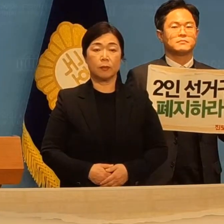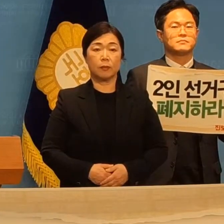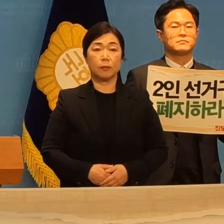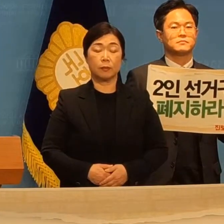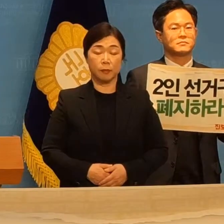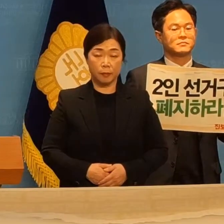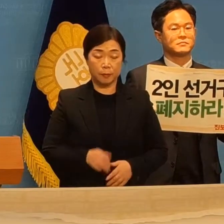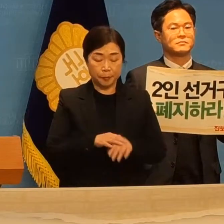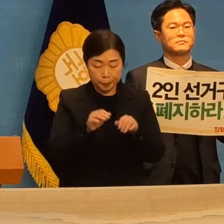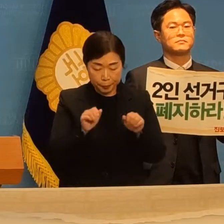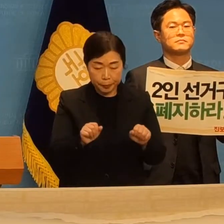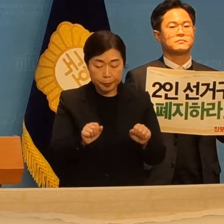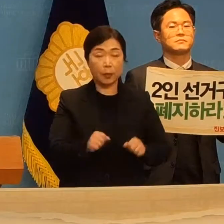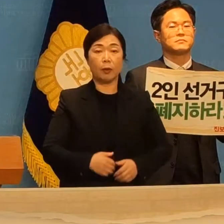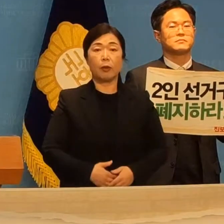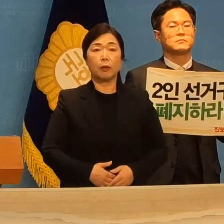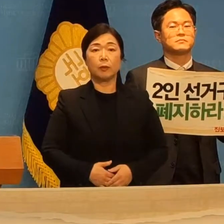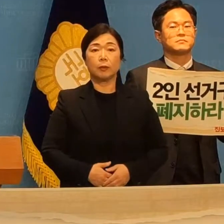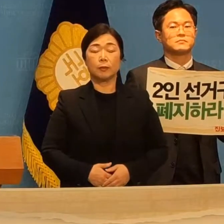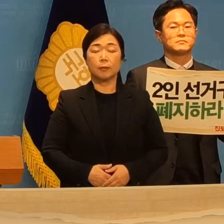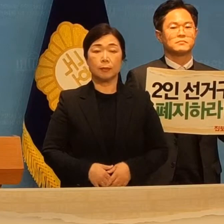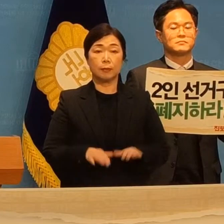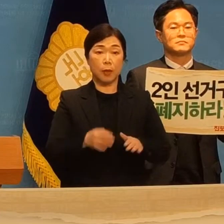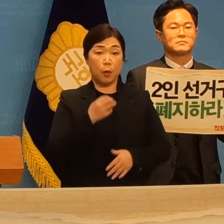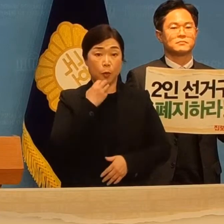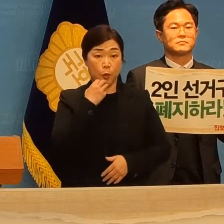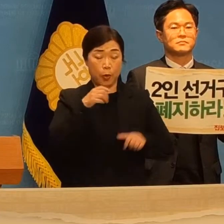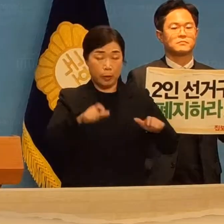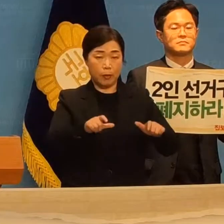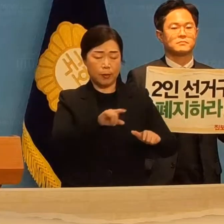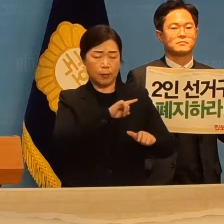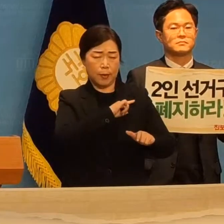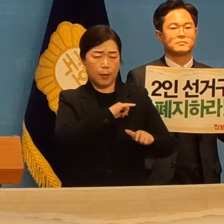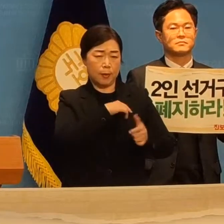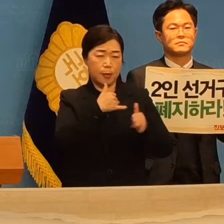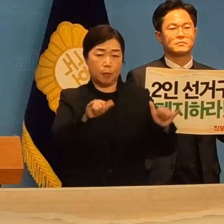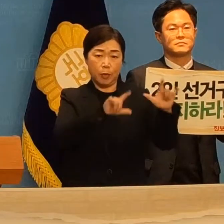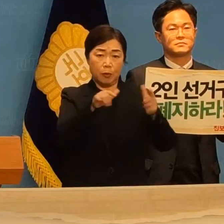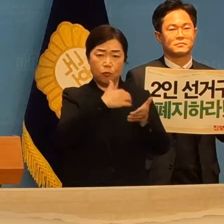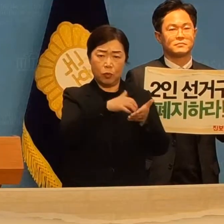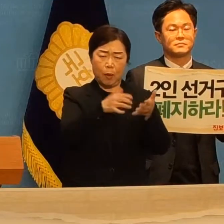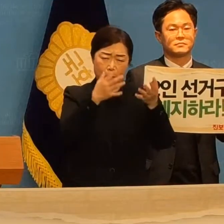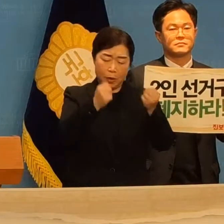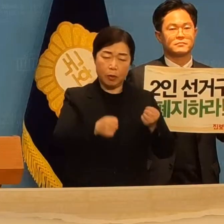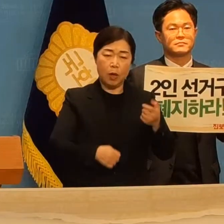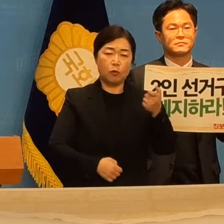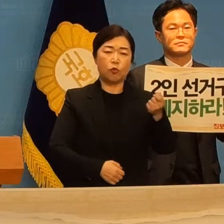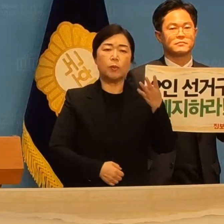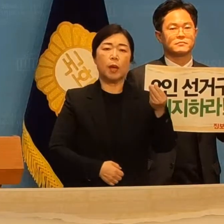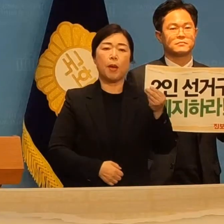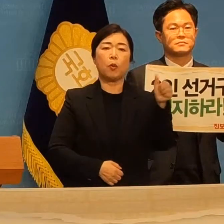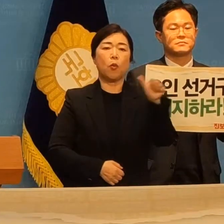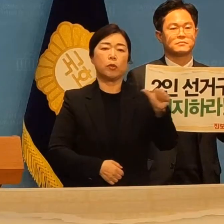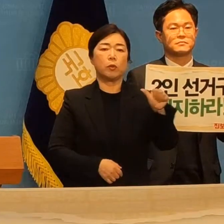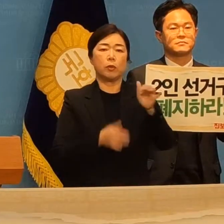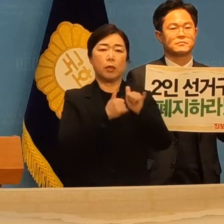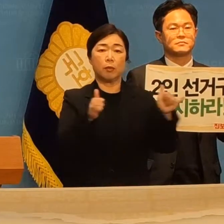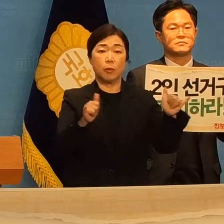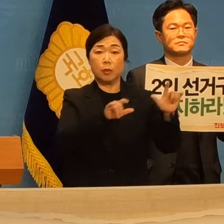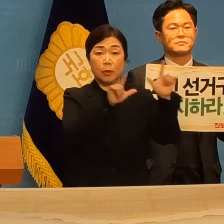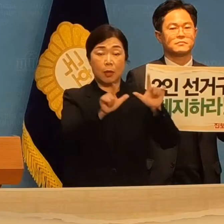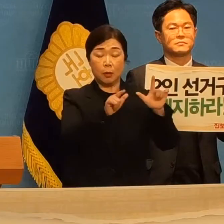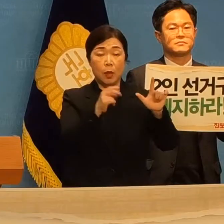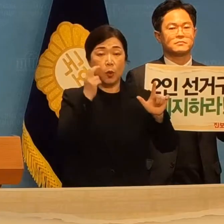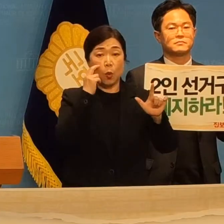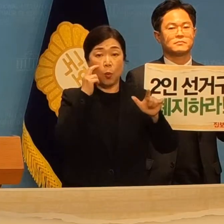네, 안녕하십니까. 저는 서울에서 가장 인구가 많은 인구 64만 5천 명인 송파구에 살고